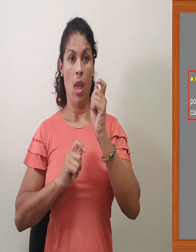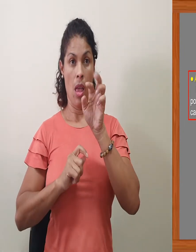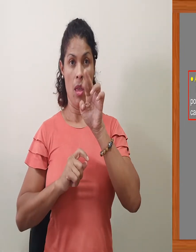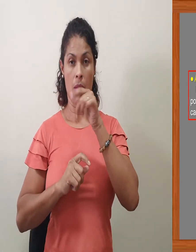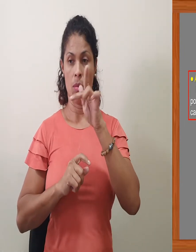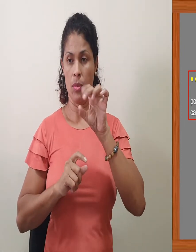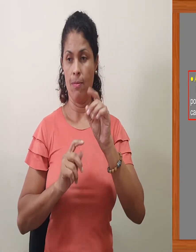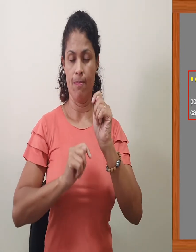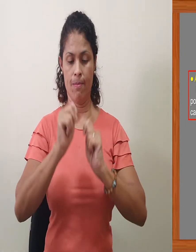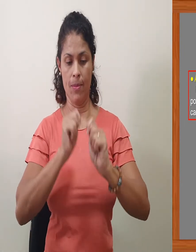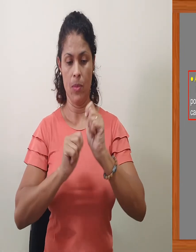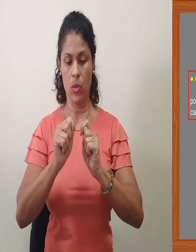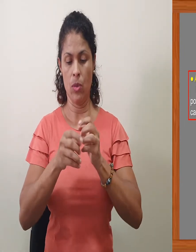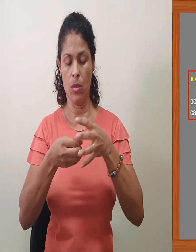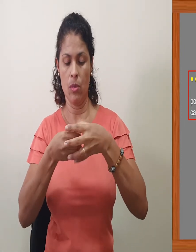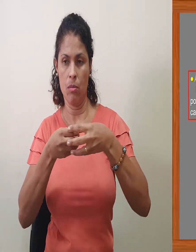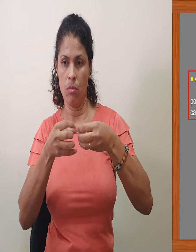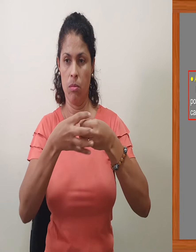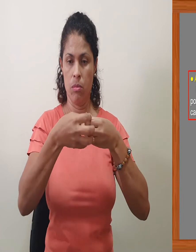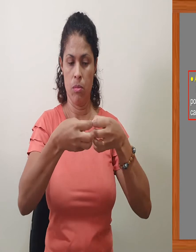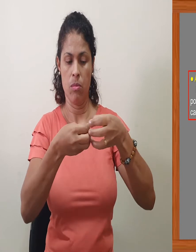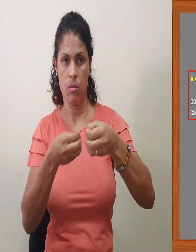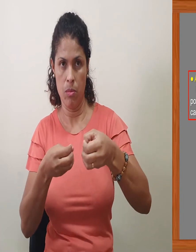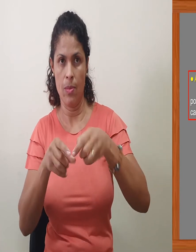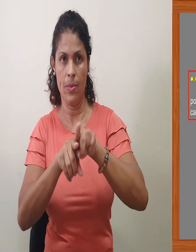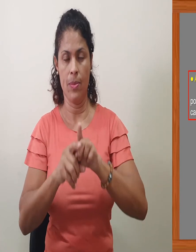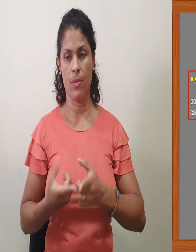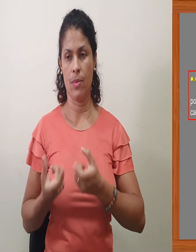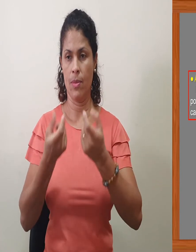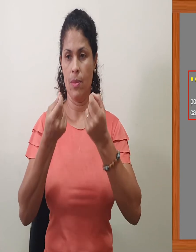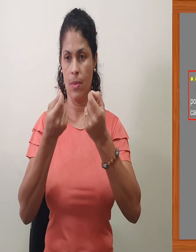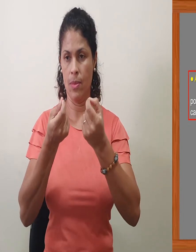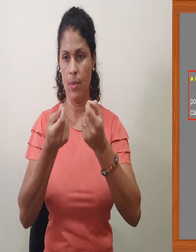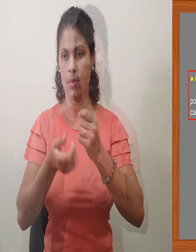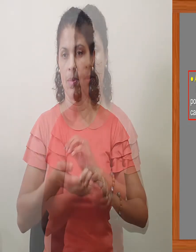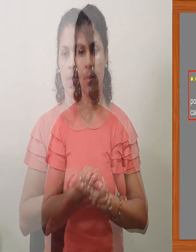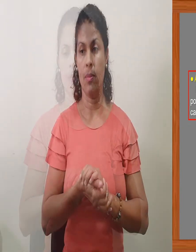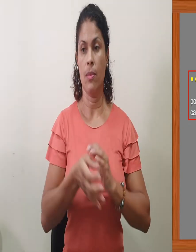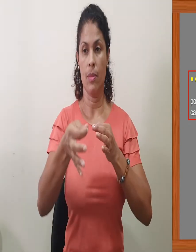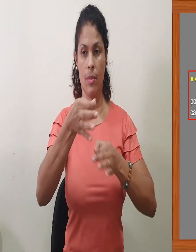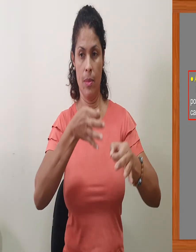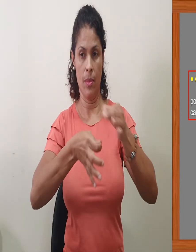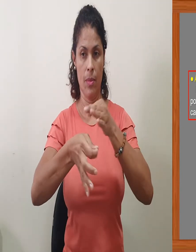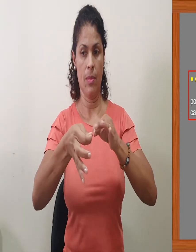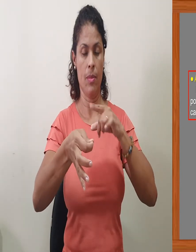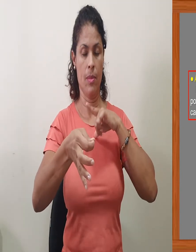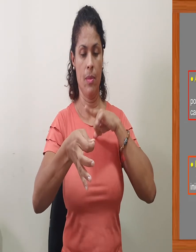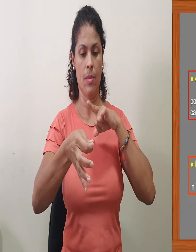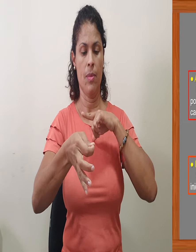sofrer mutações, formando os oncogêneses e, consequentemente, iniciando a